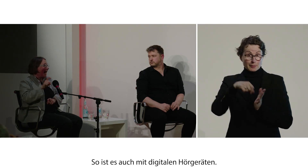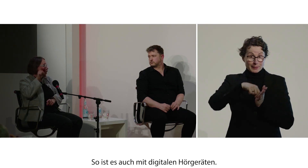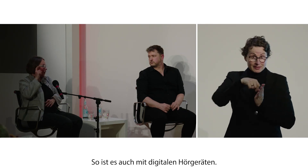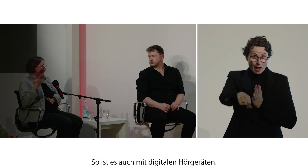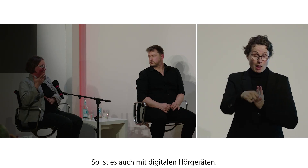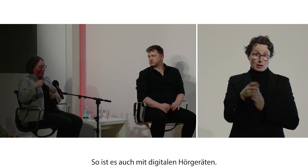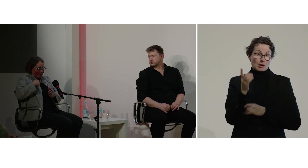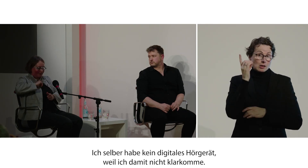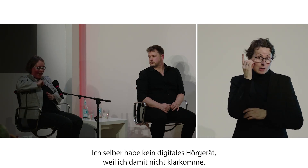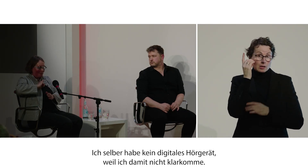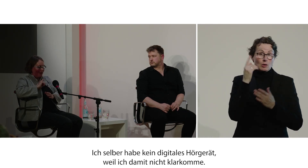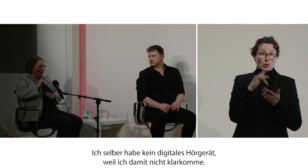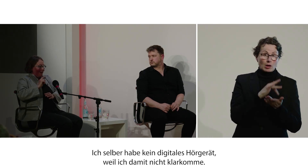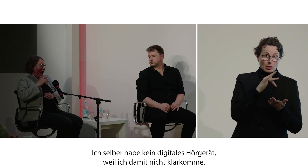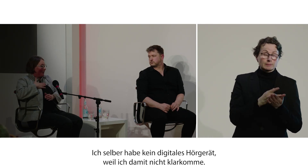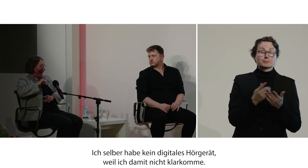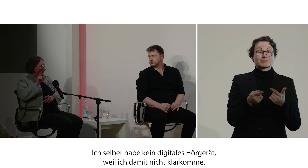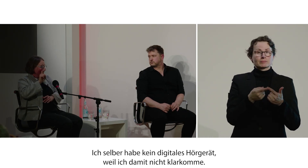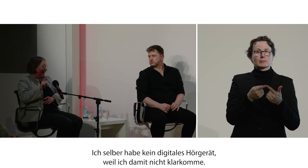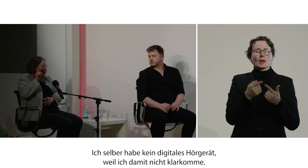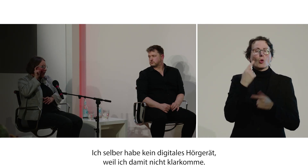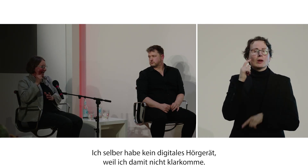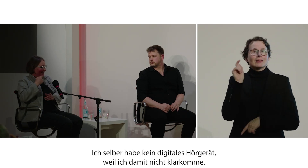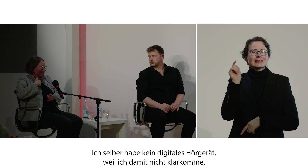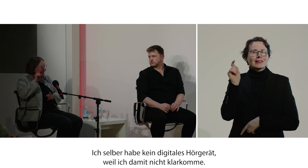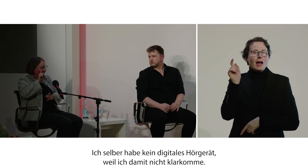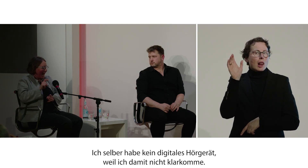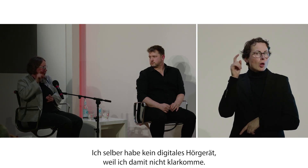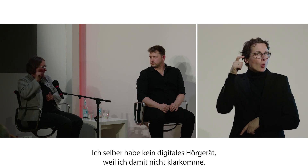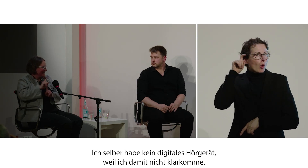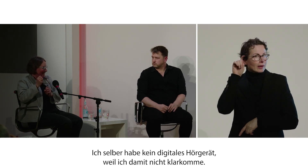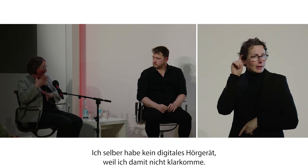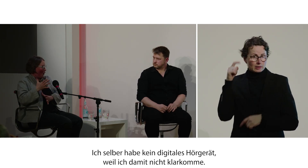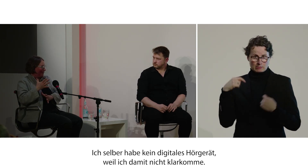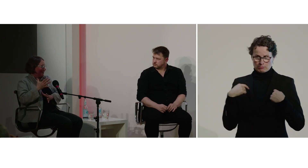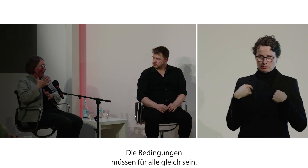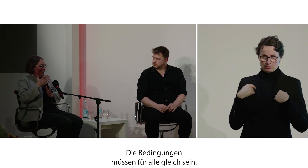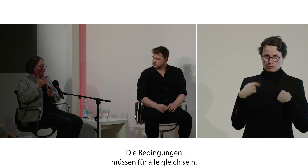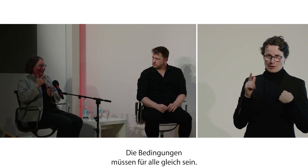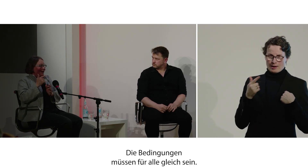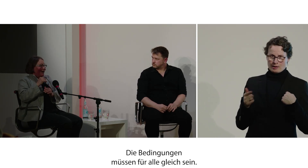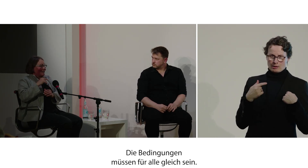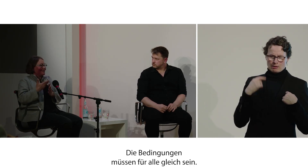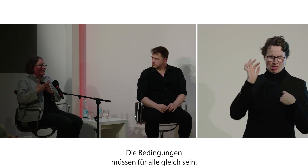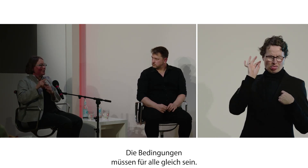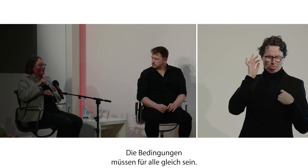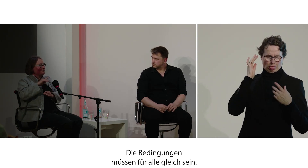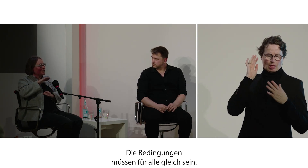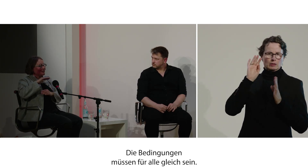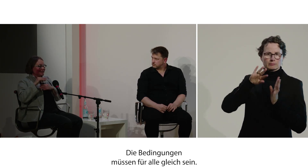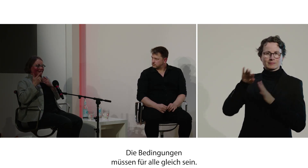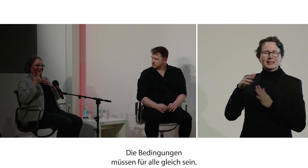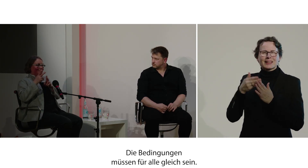Digitalhörgeräten. Zum Beispiel ich selber habe kein Digitalhörgerät, weil ich mit Digitalhörgeräten nicht klarkomme. Und deswegen